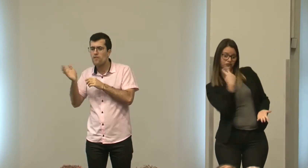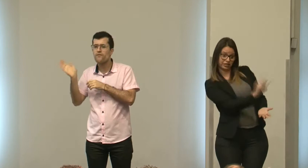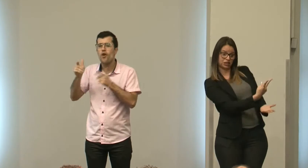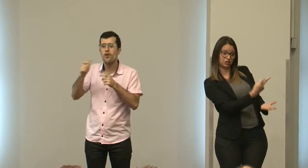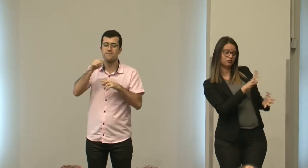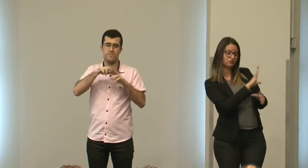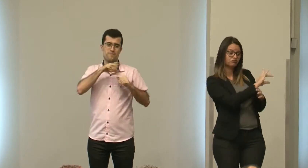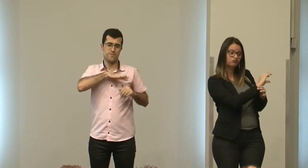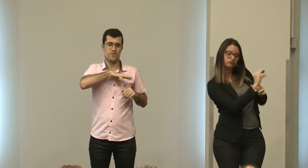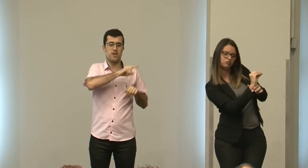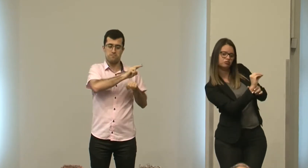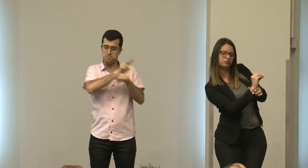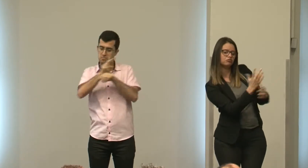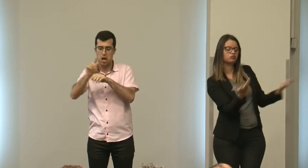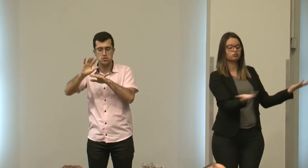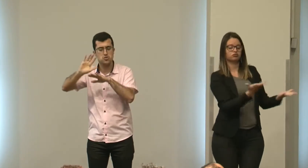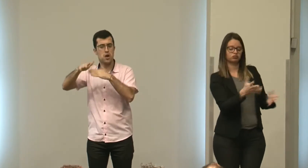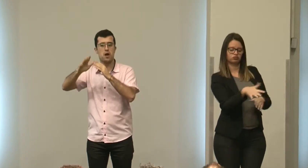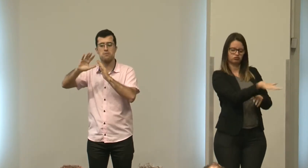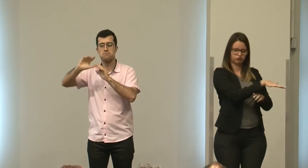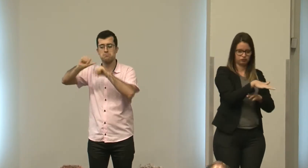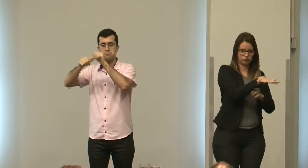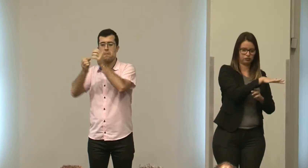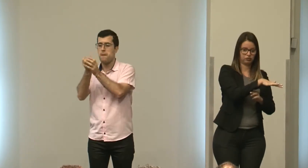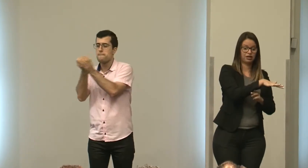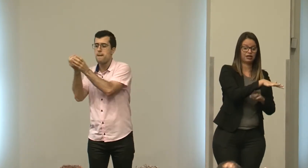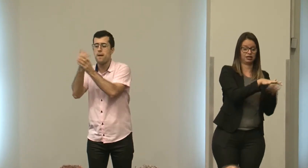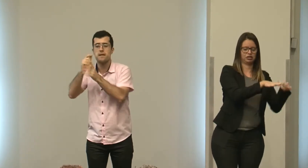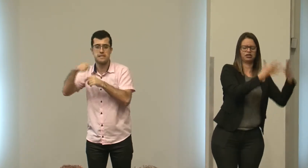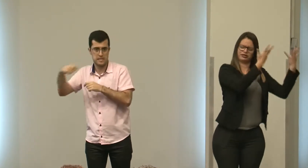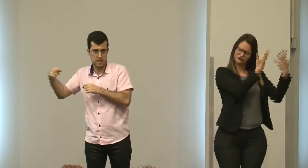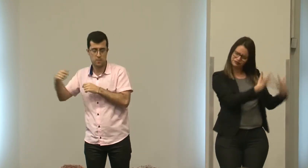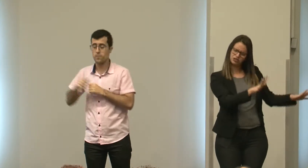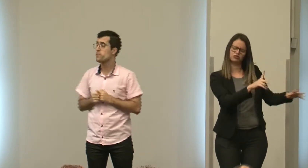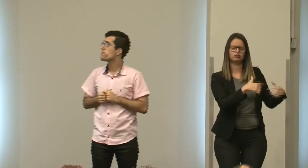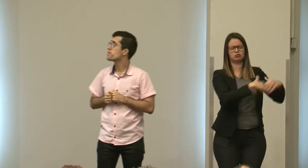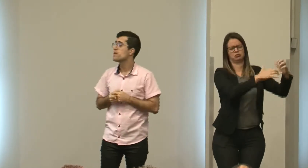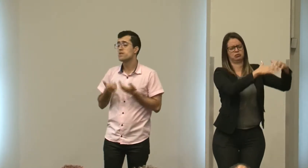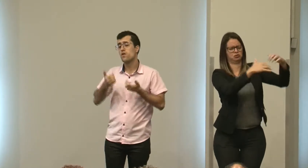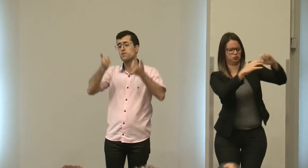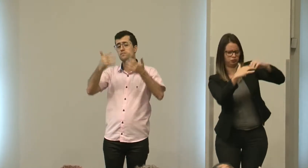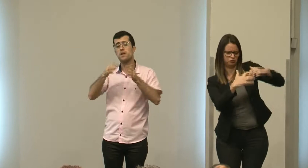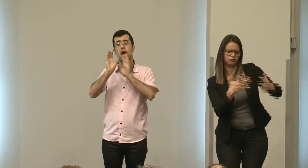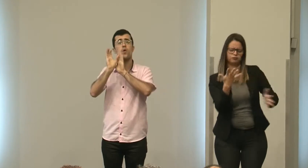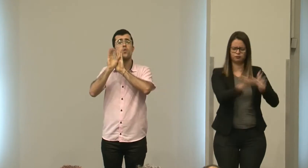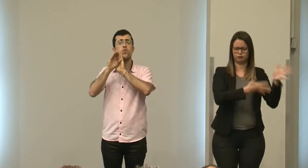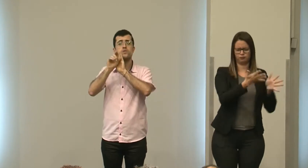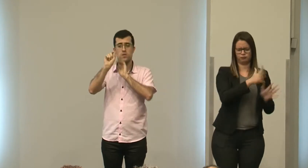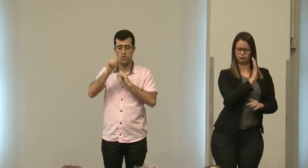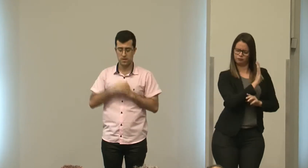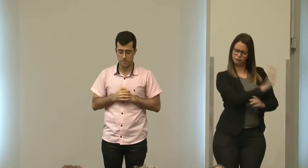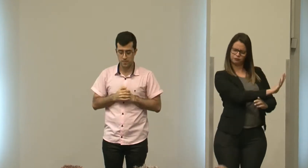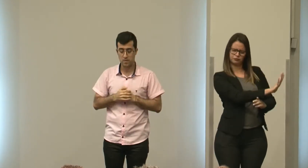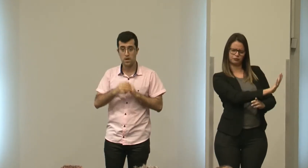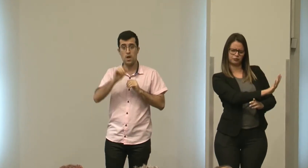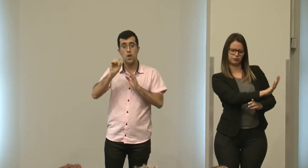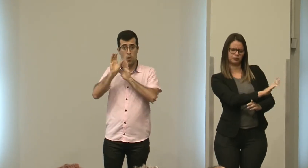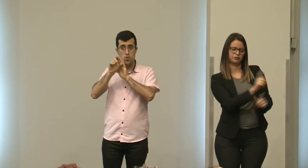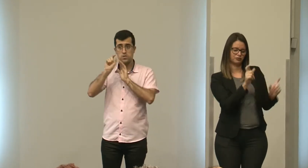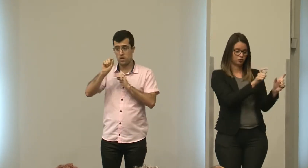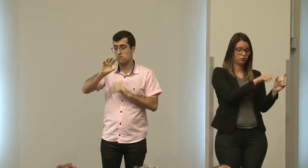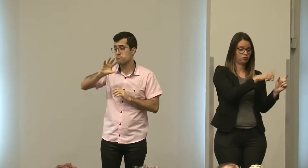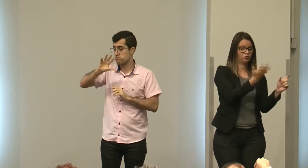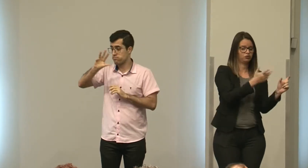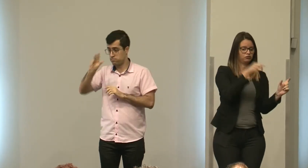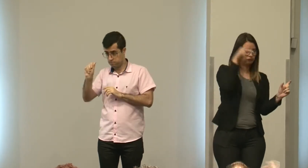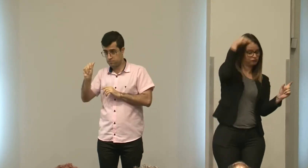analisando o léxico da soletração, da datilologia, nós então começamos a criar sinais